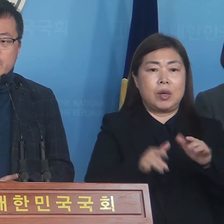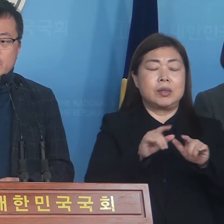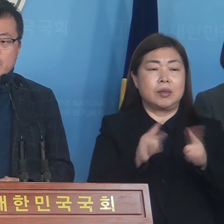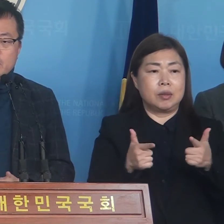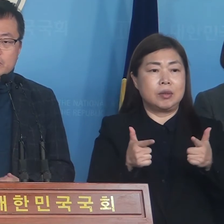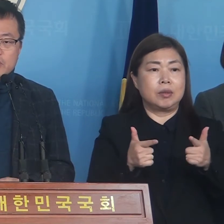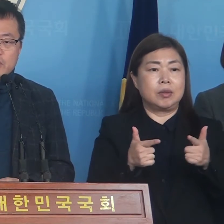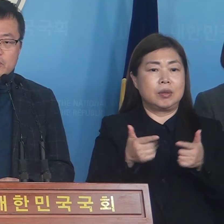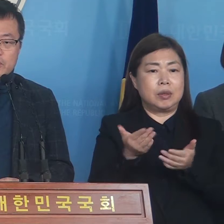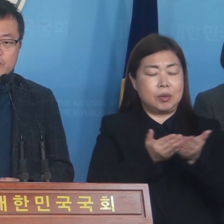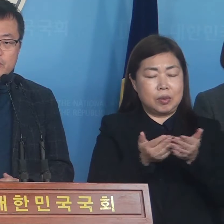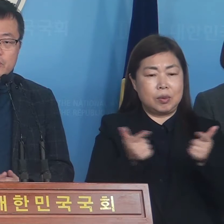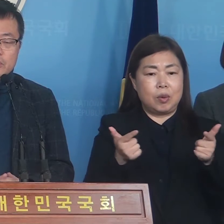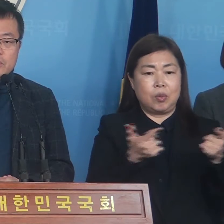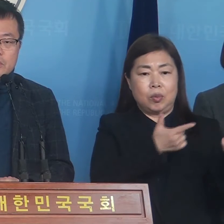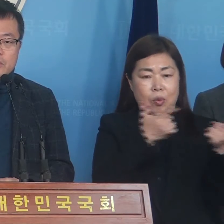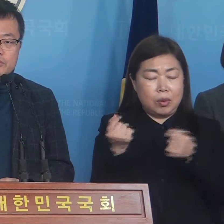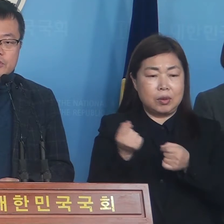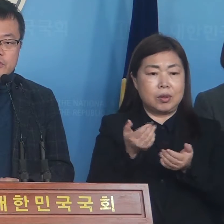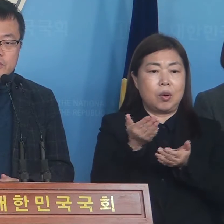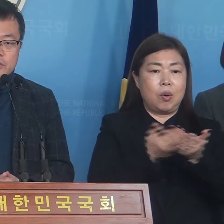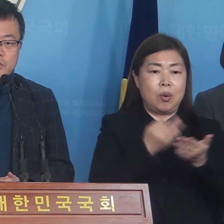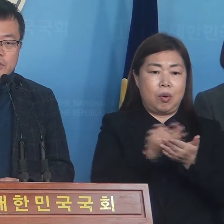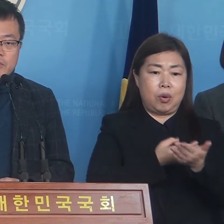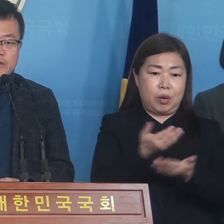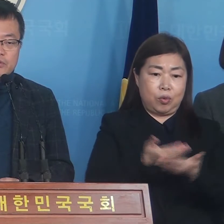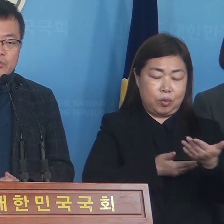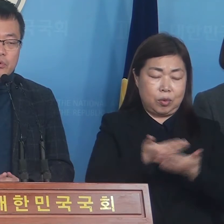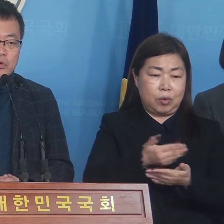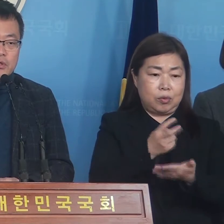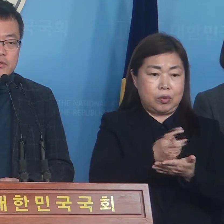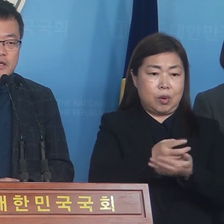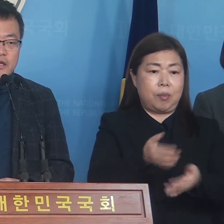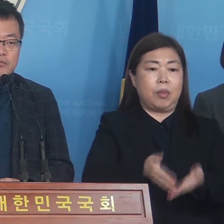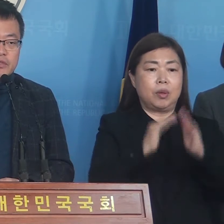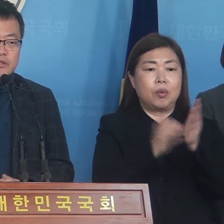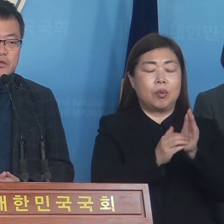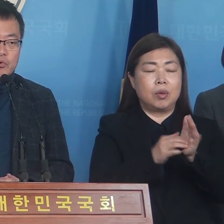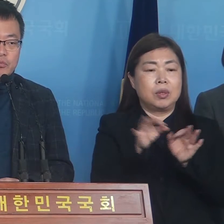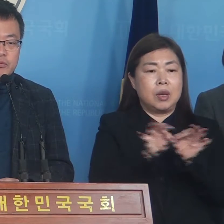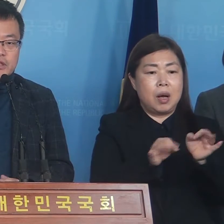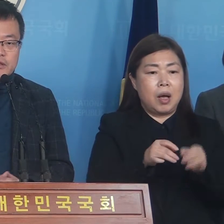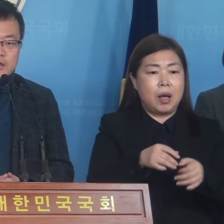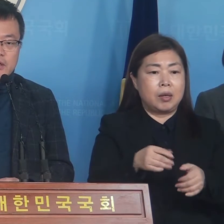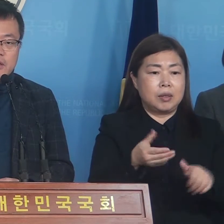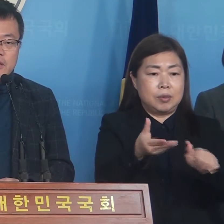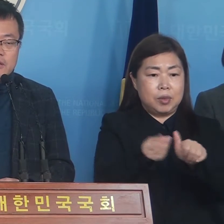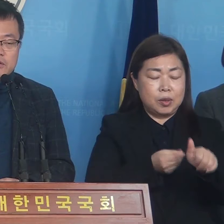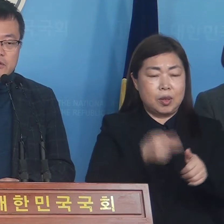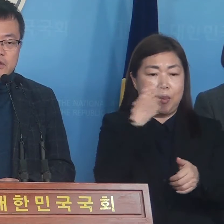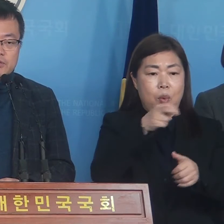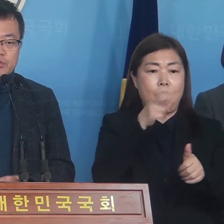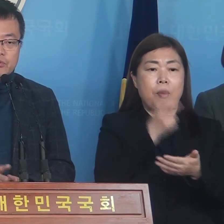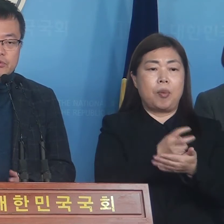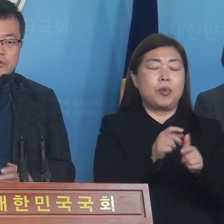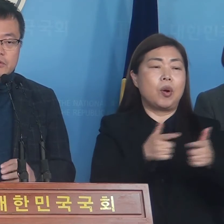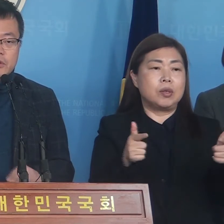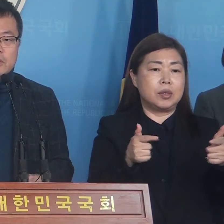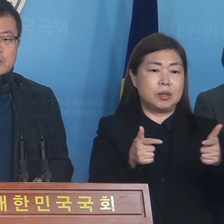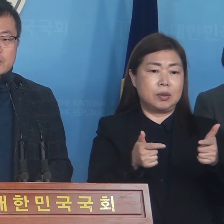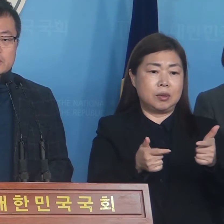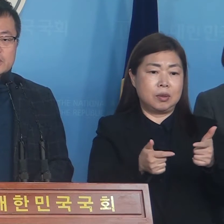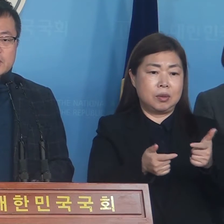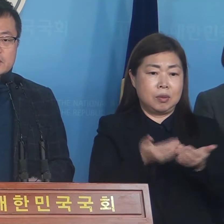거래에서부터의 공정한 거래법 규정을 만들고 상가임대차 보호법이라든가 여러 가지